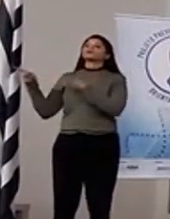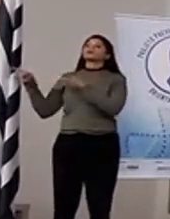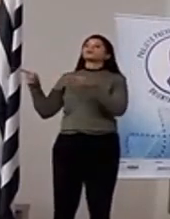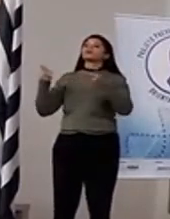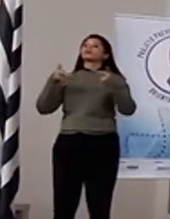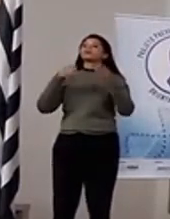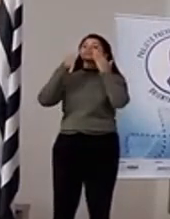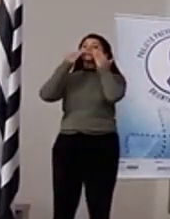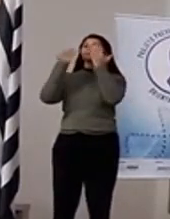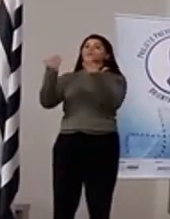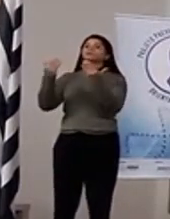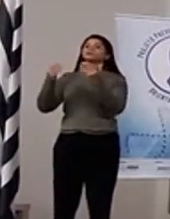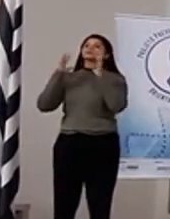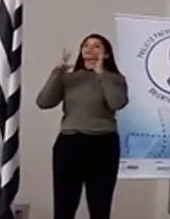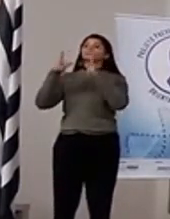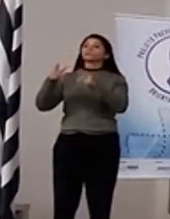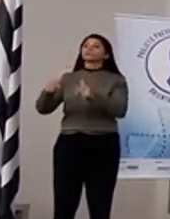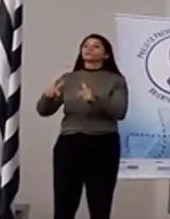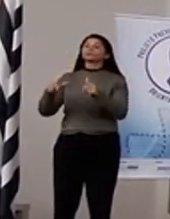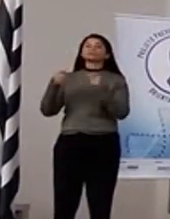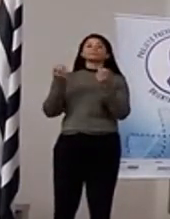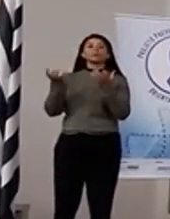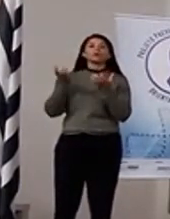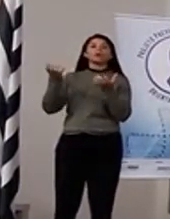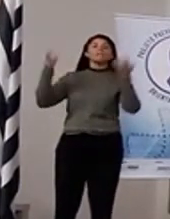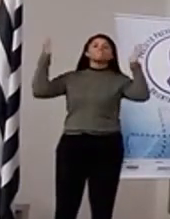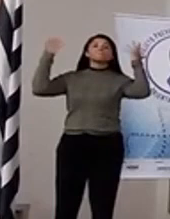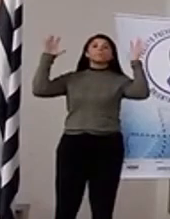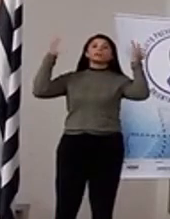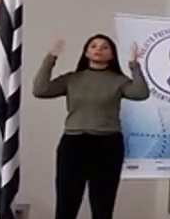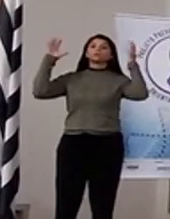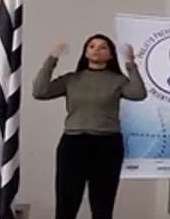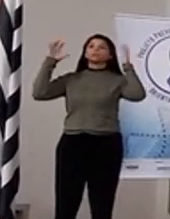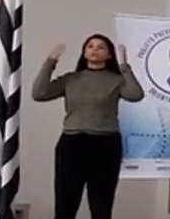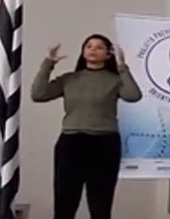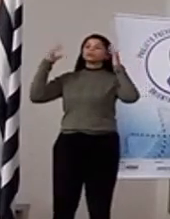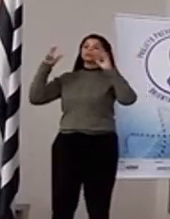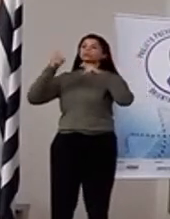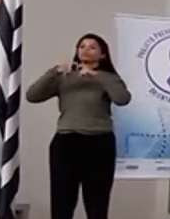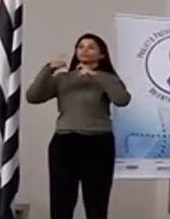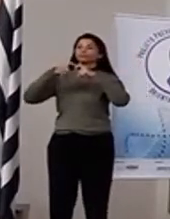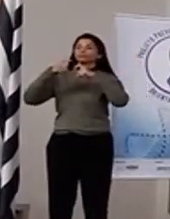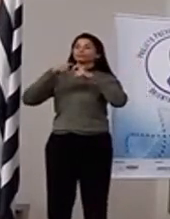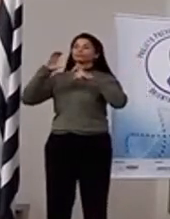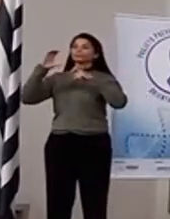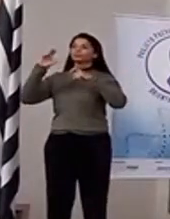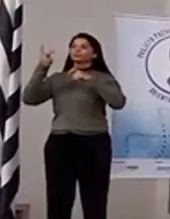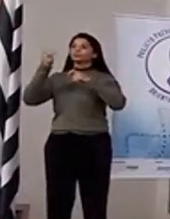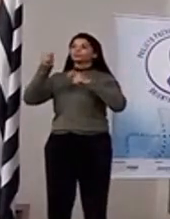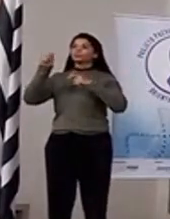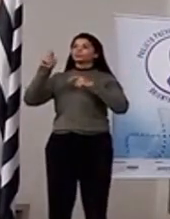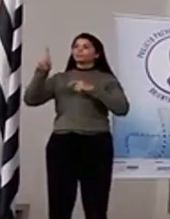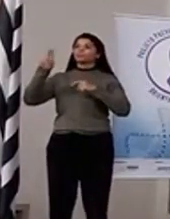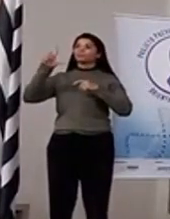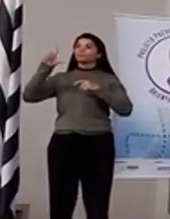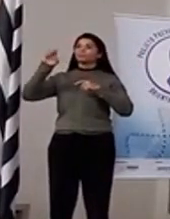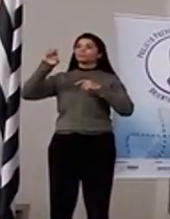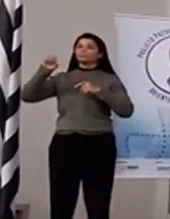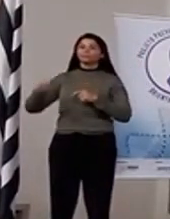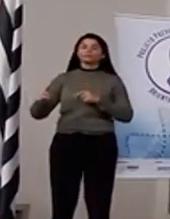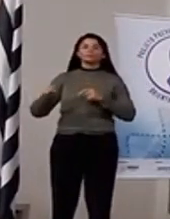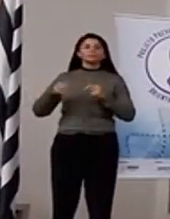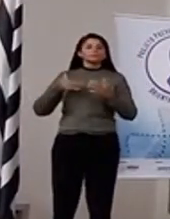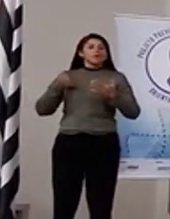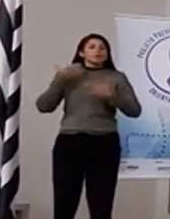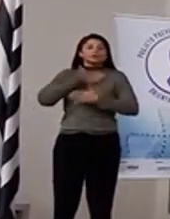neste evento. Gostaria de parabenizar o Dr. Charles e de dizer que é para nós assim uma satisfação tê-lo na